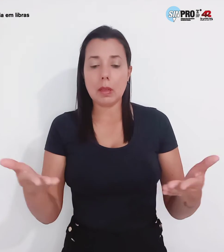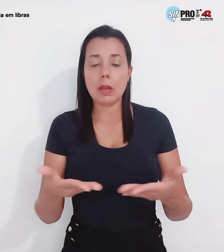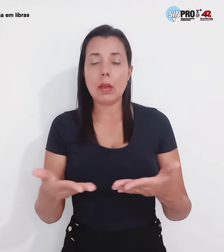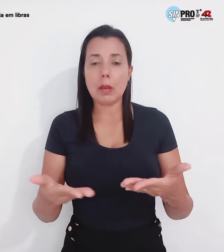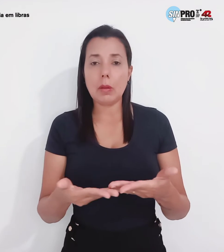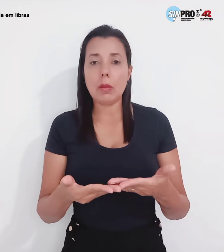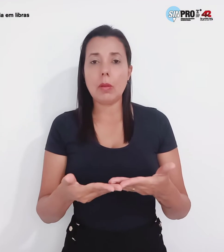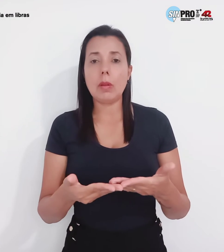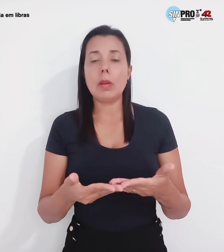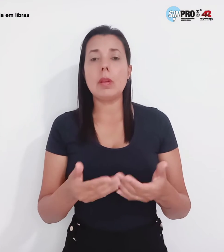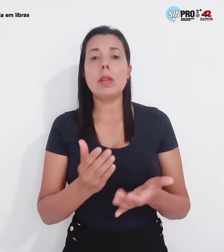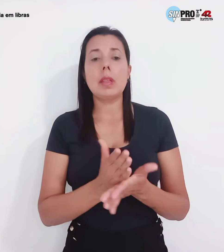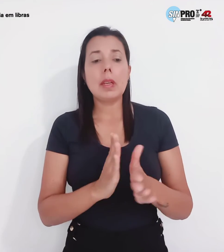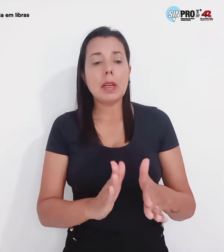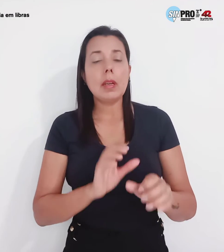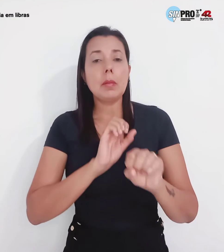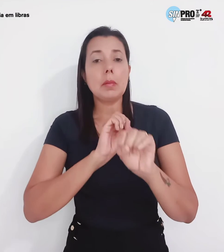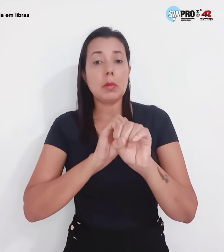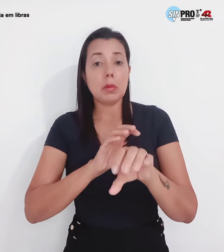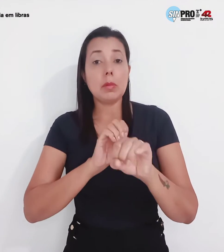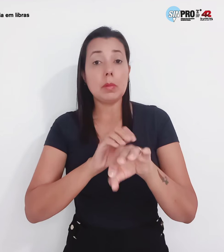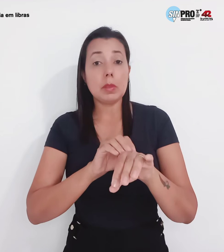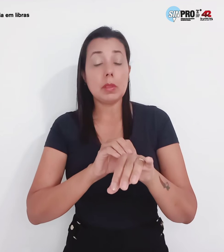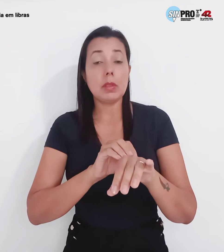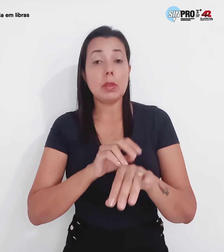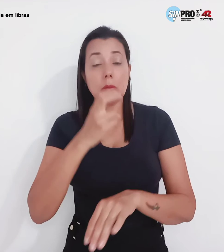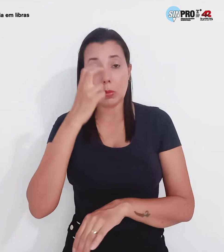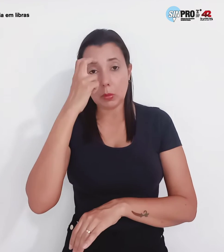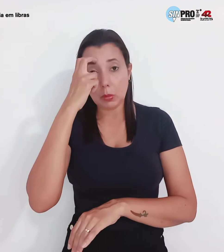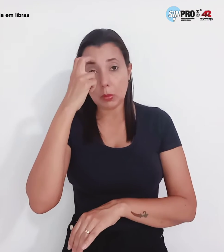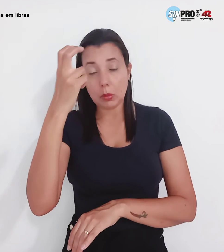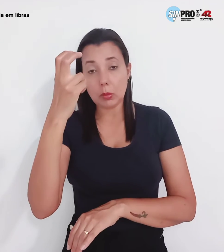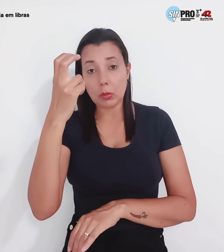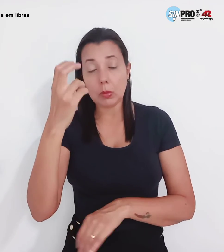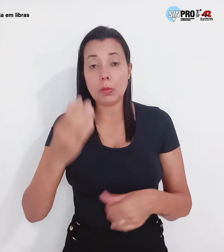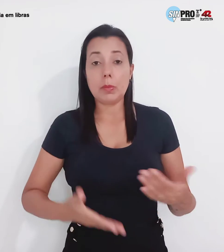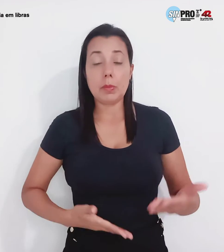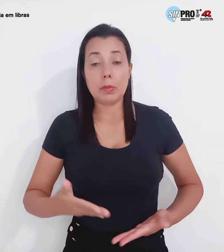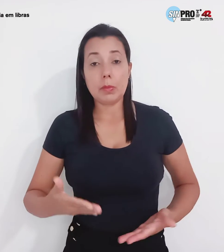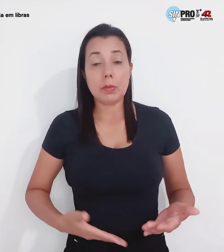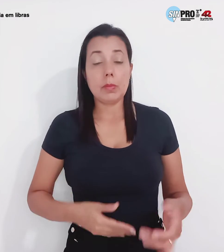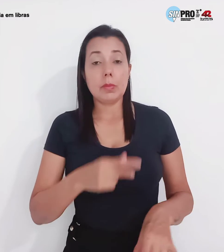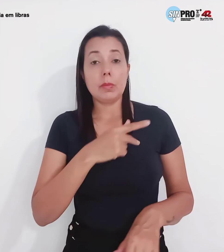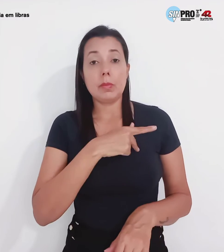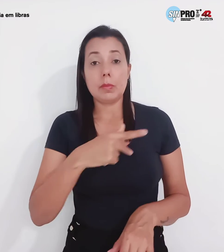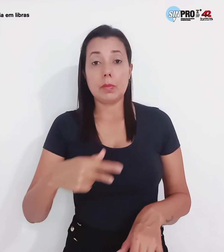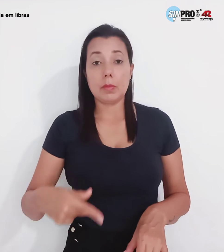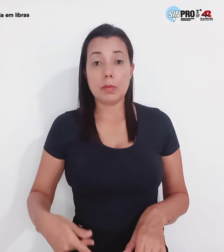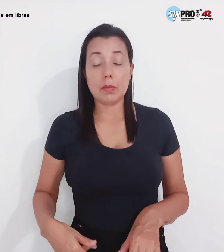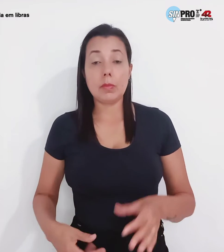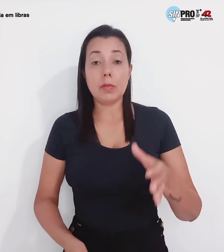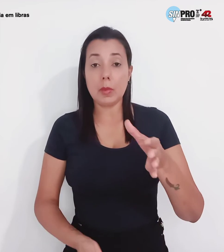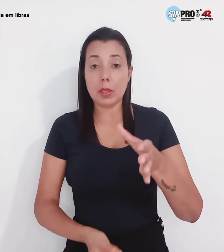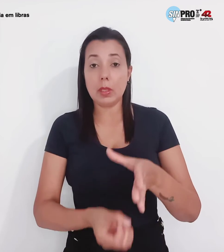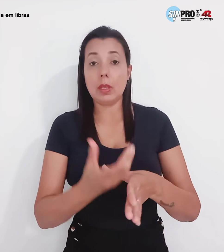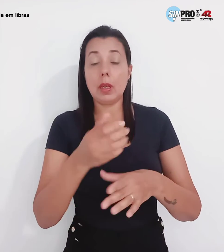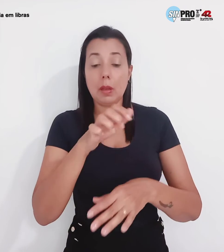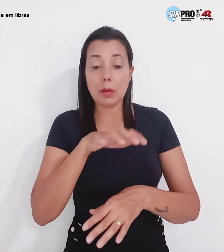de desmontes na educação, cultura e serviços públicos. Criar um espaço de